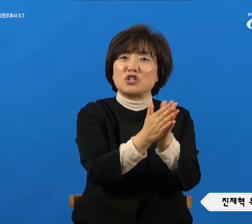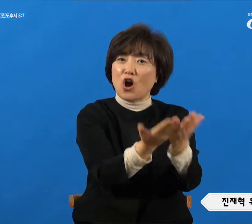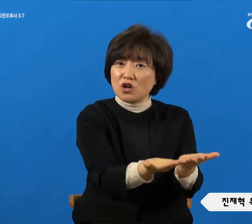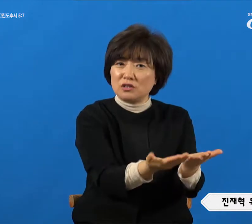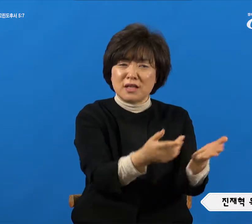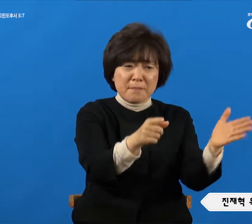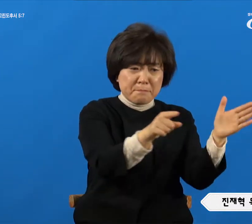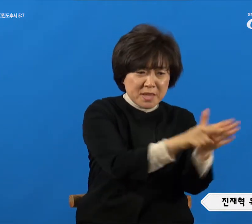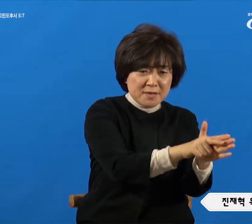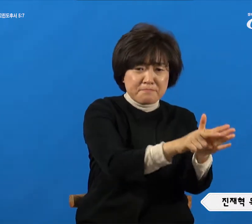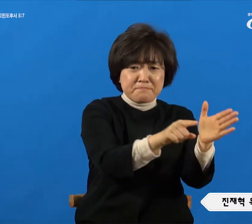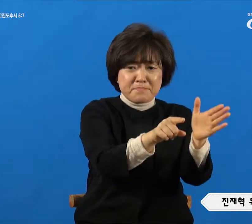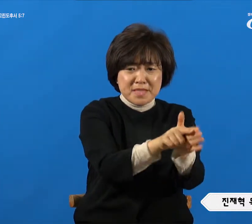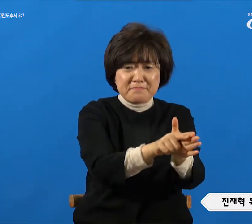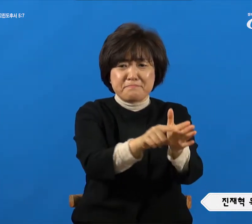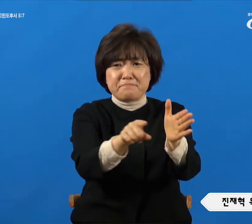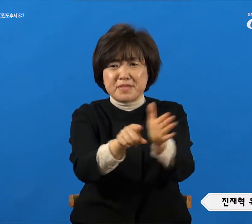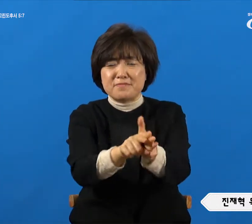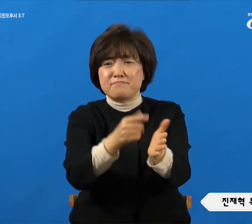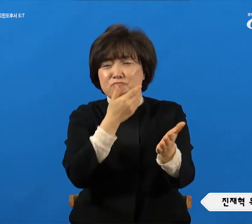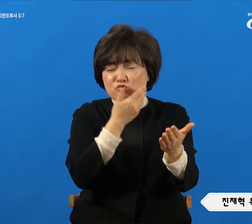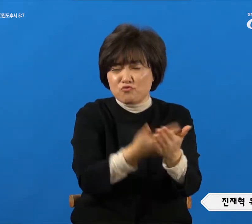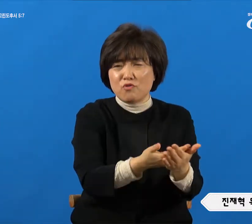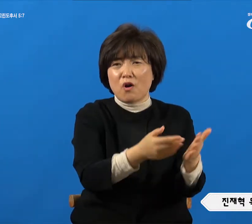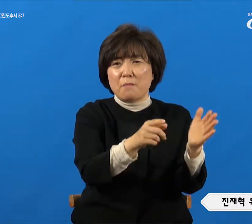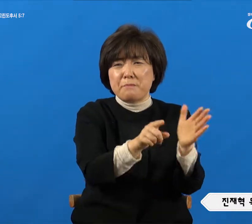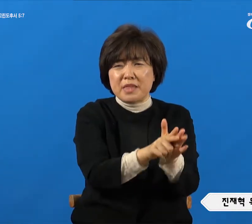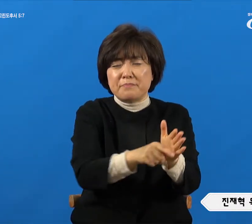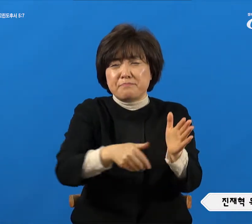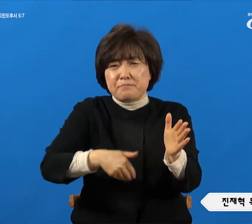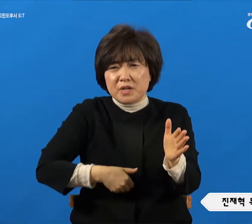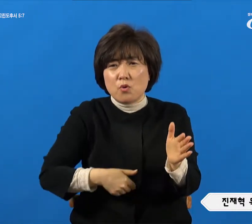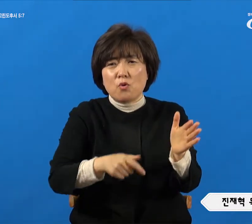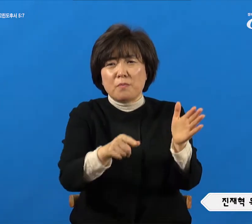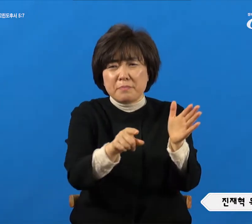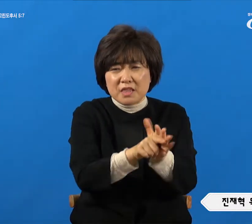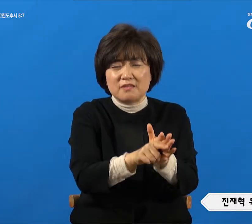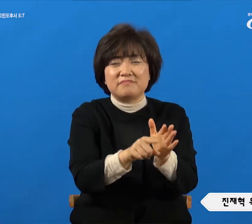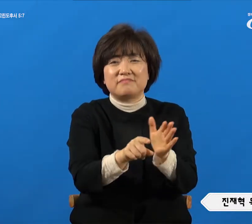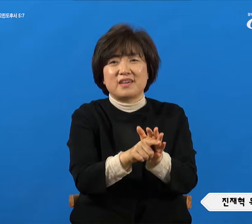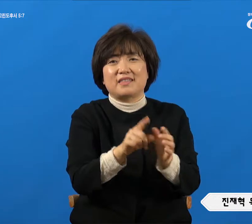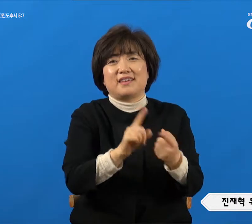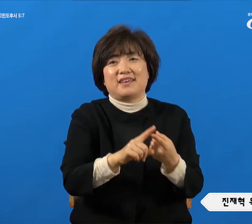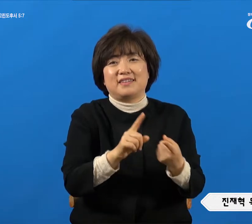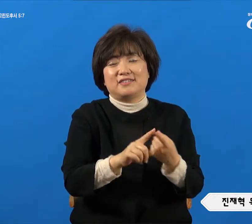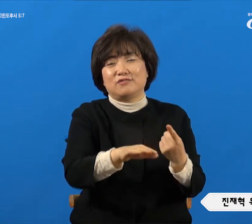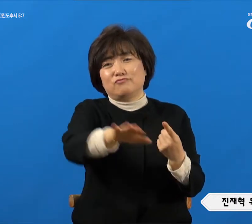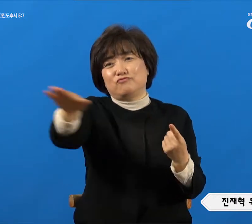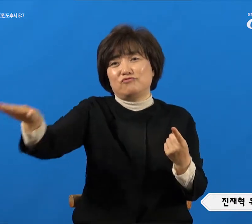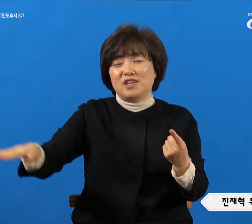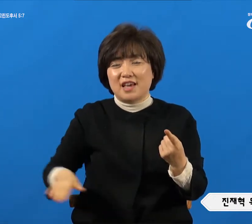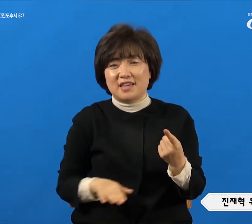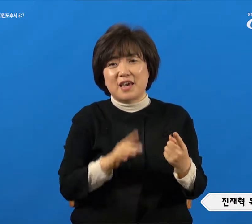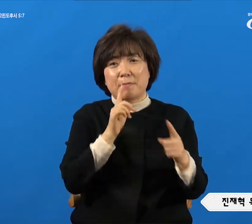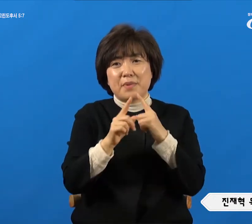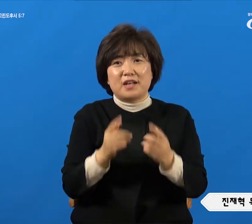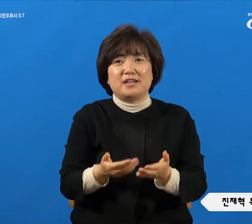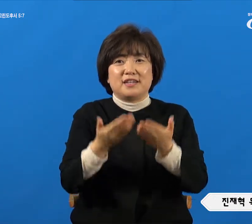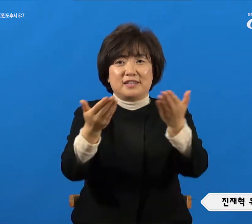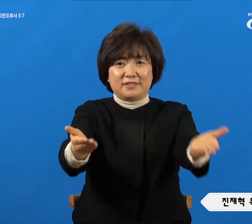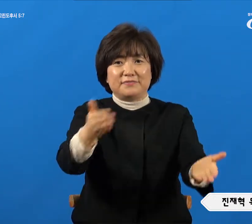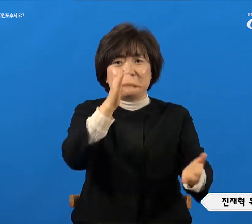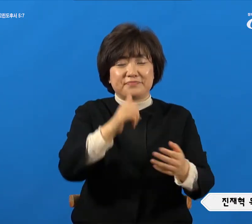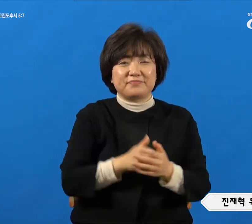성경은 믿음의 중요함, 믿음이 얼마나 필요한가에 대해서 우리에게 말씀하고